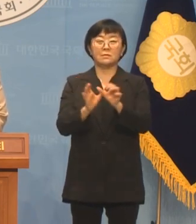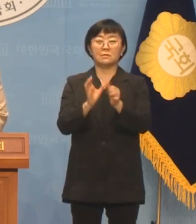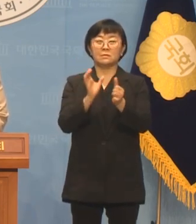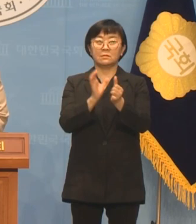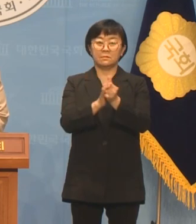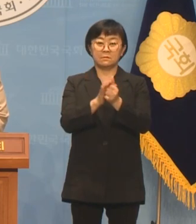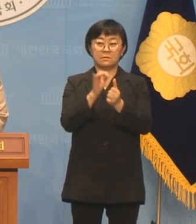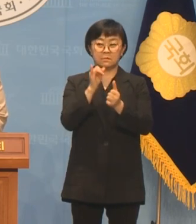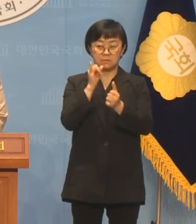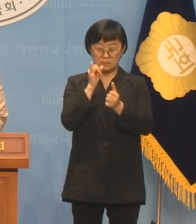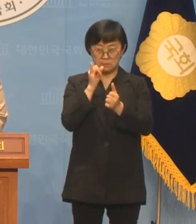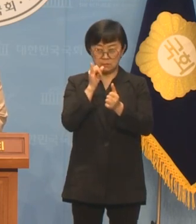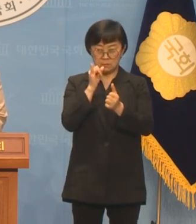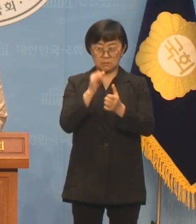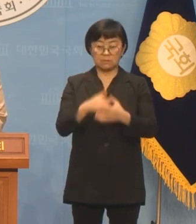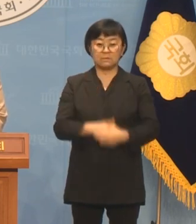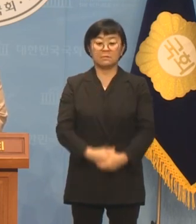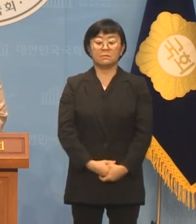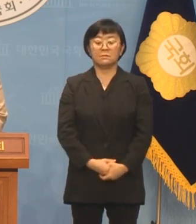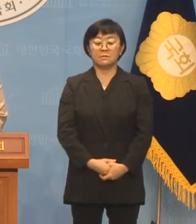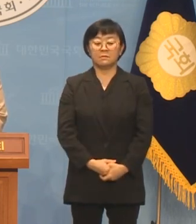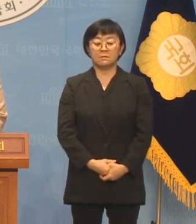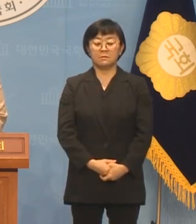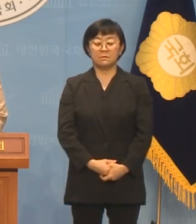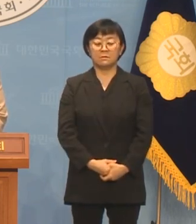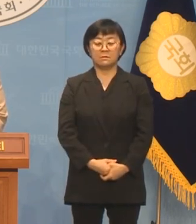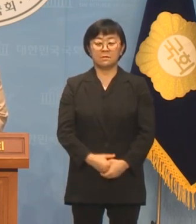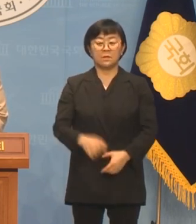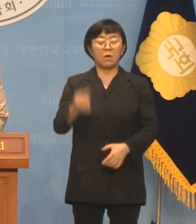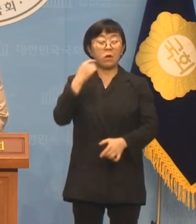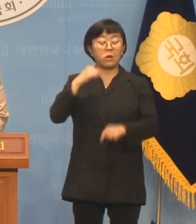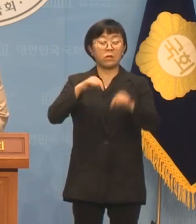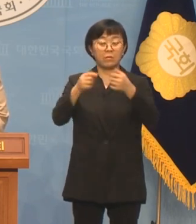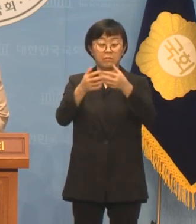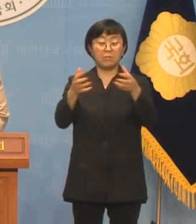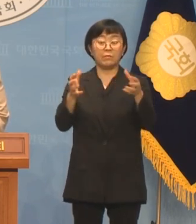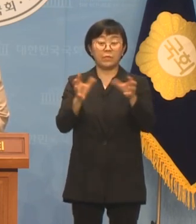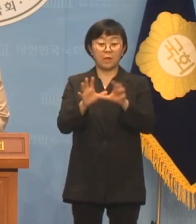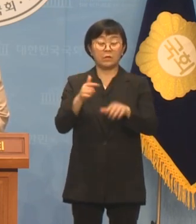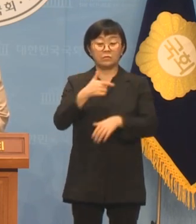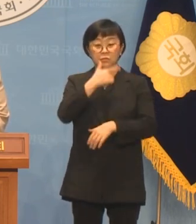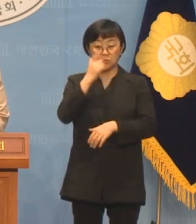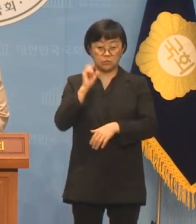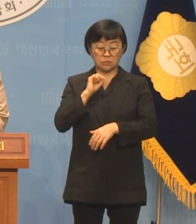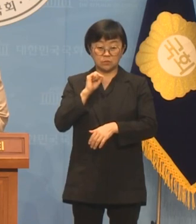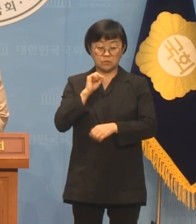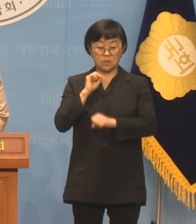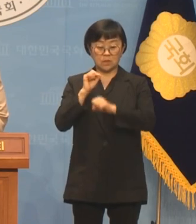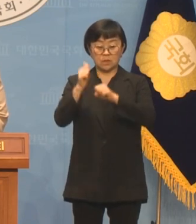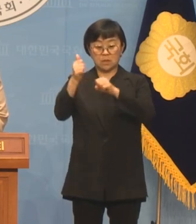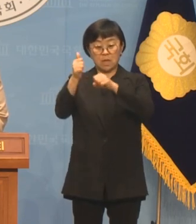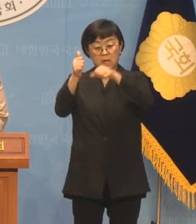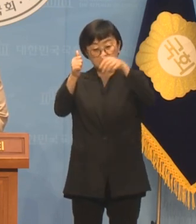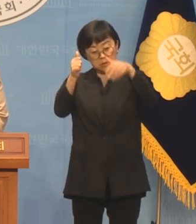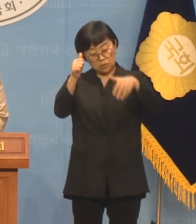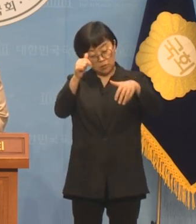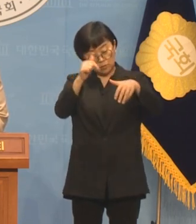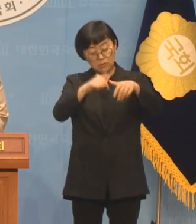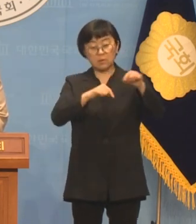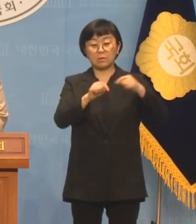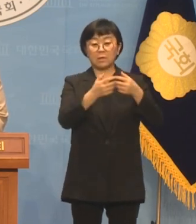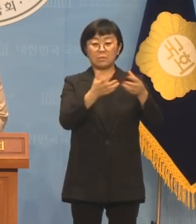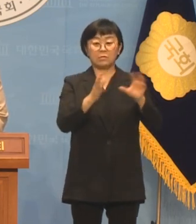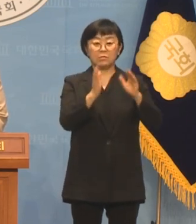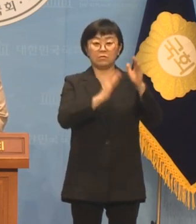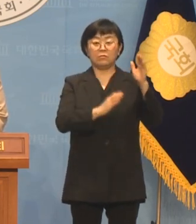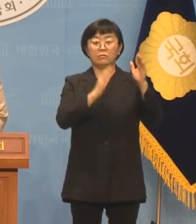세우기로 결정했다고 합니다. 위성 정당도 모자라 하청 정당임을 공식적으로